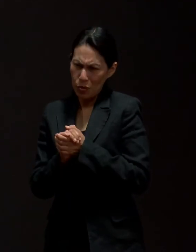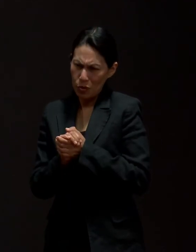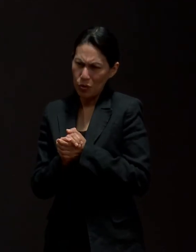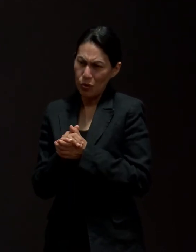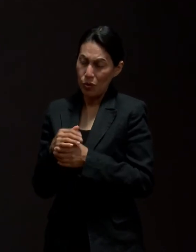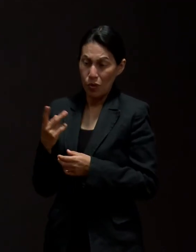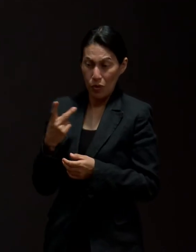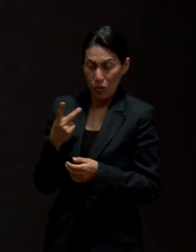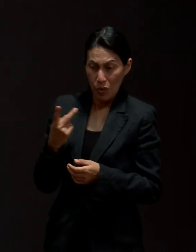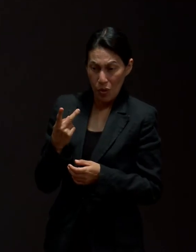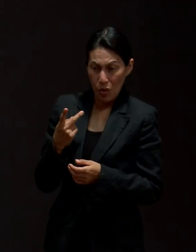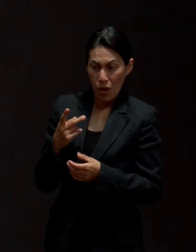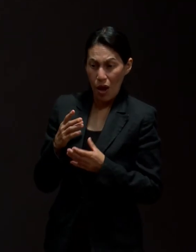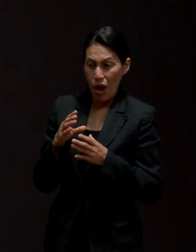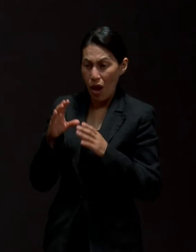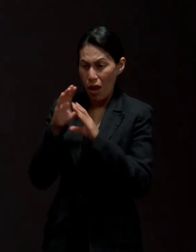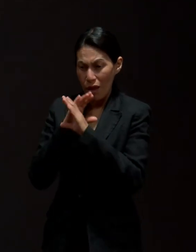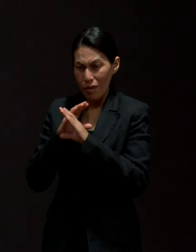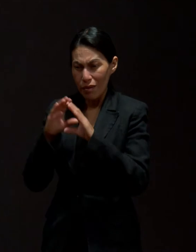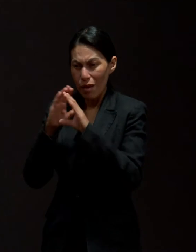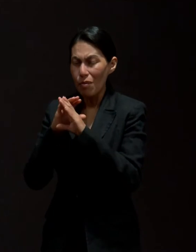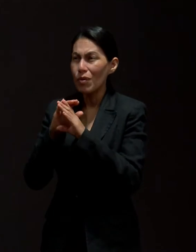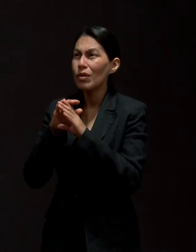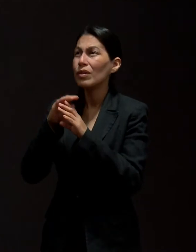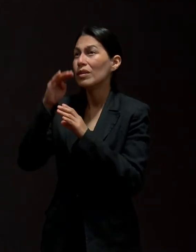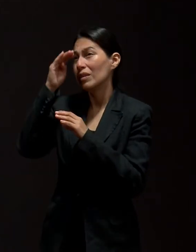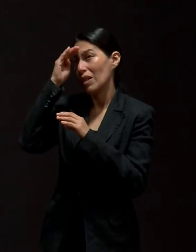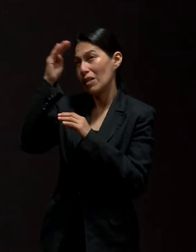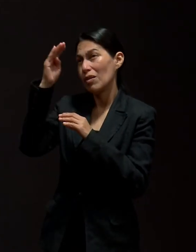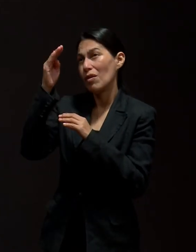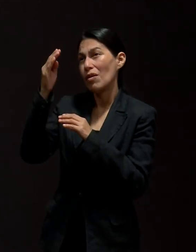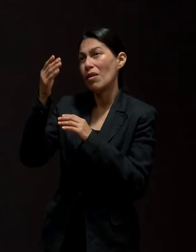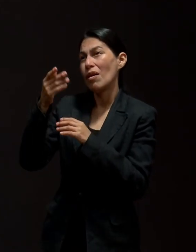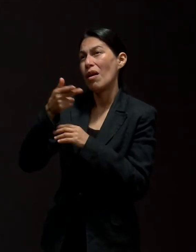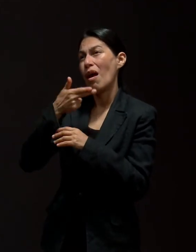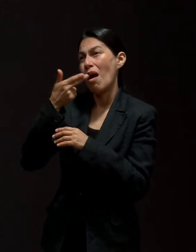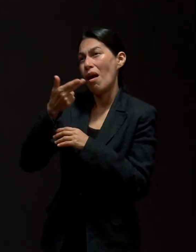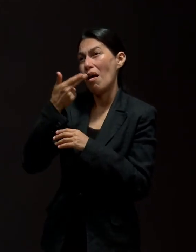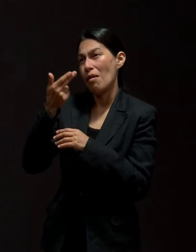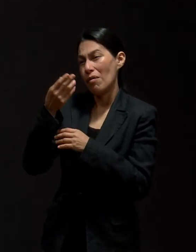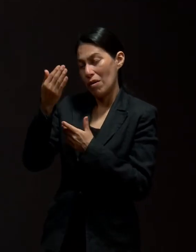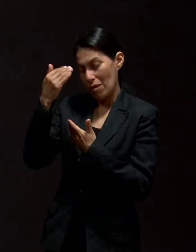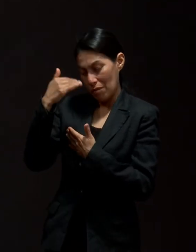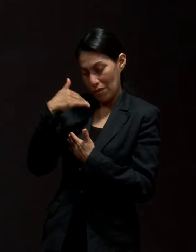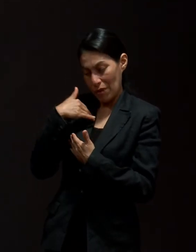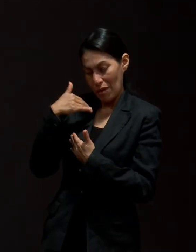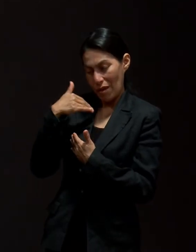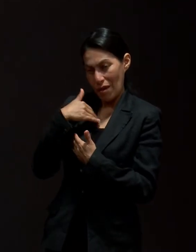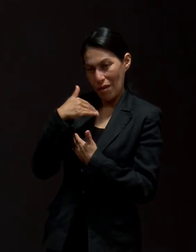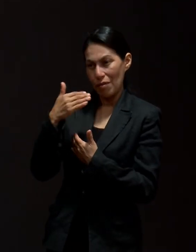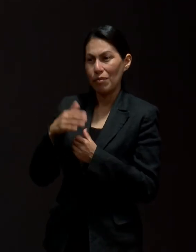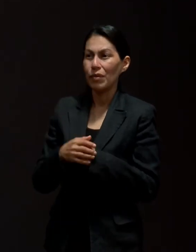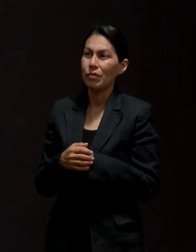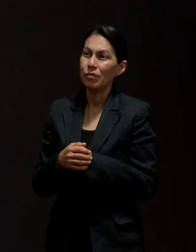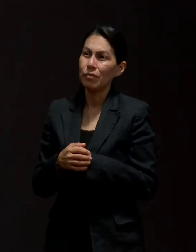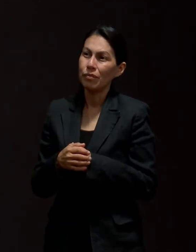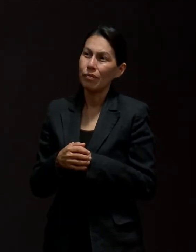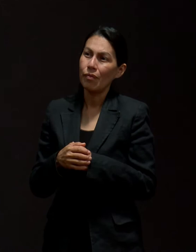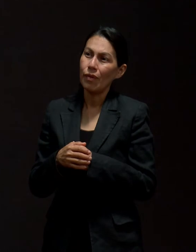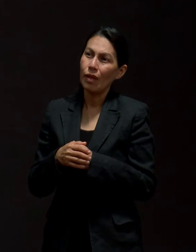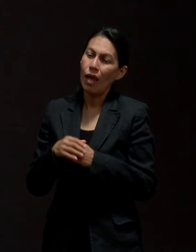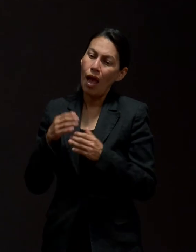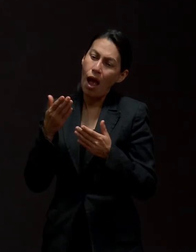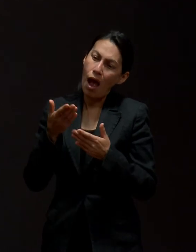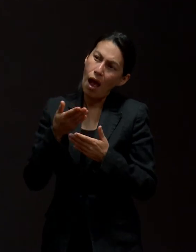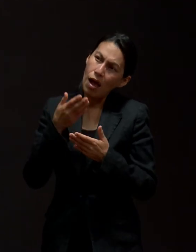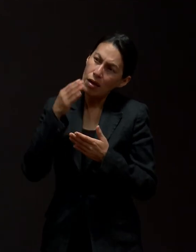caminamos con mi esposa, tenemos un himno de los dos, es, habla, Señora, mi alma. Y hay una estrofita que yo se la canto a él, y él me